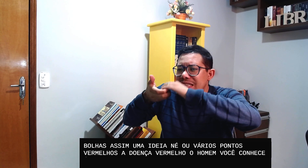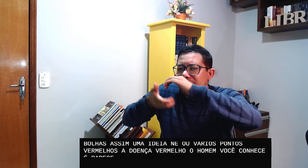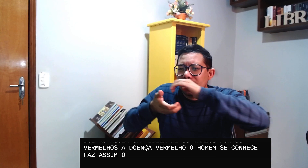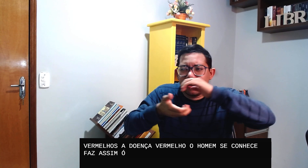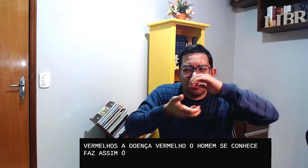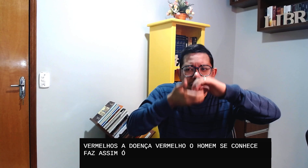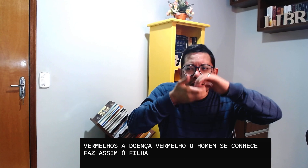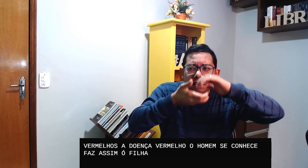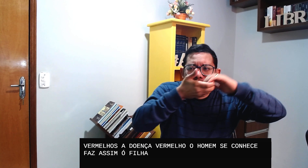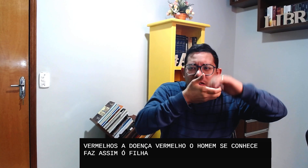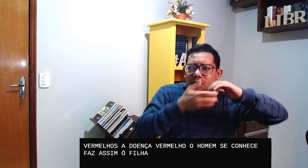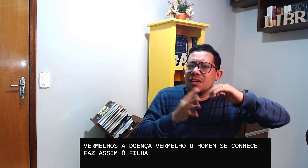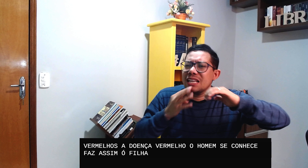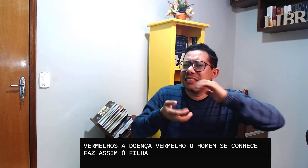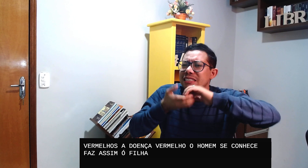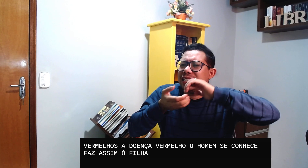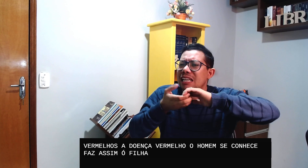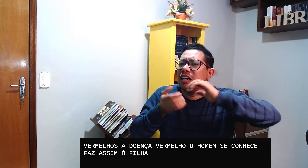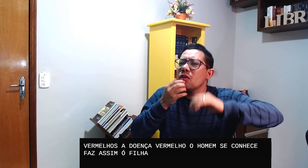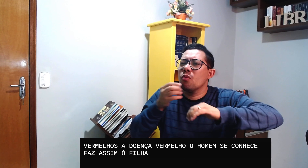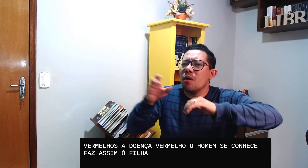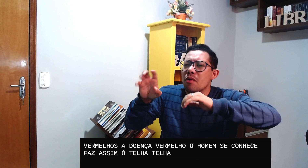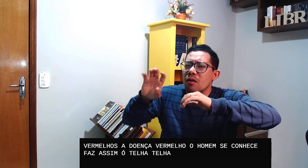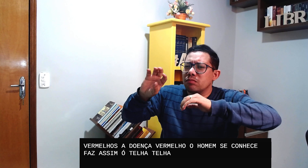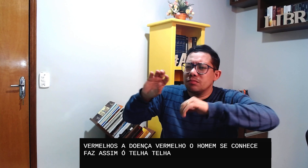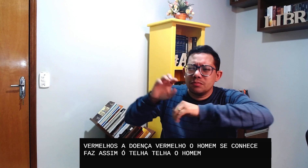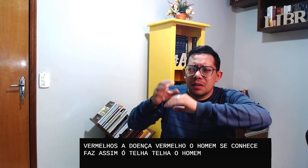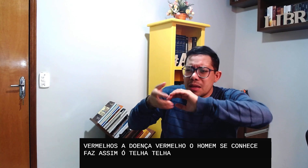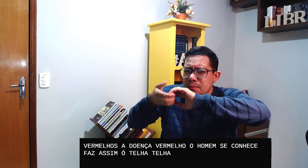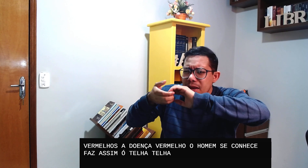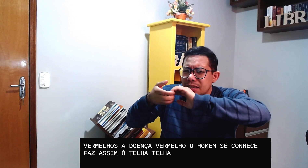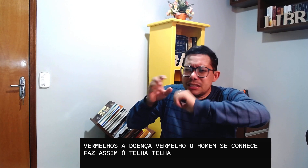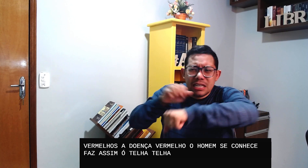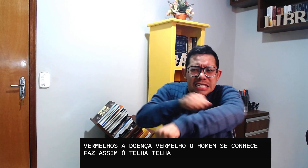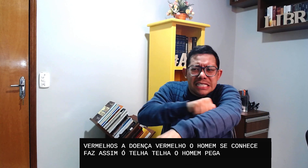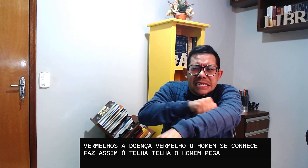telha, ó, você faz, ó, conhece? Telha, o homem, ó, pega telha,